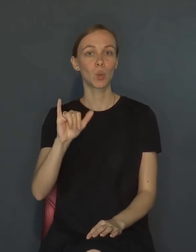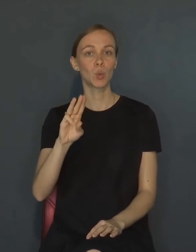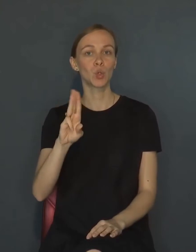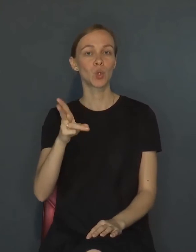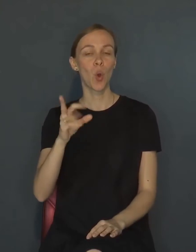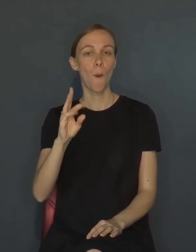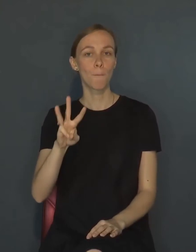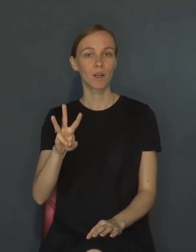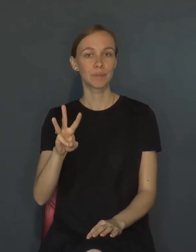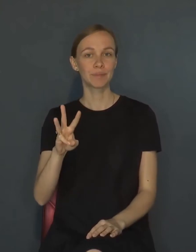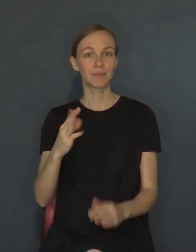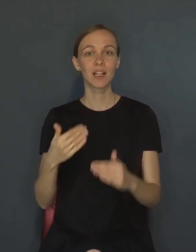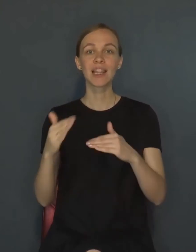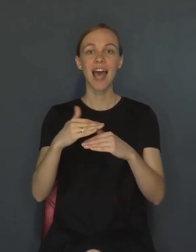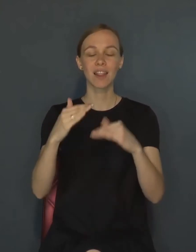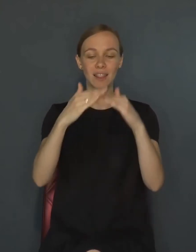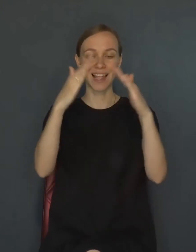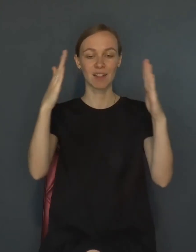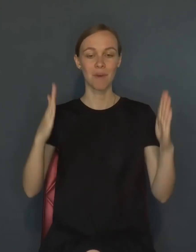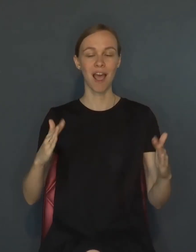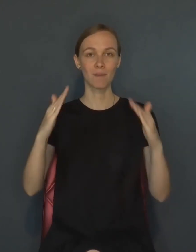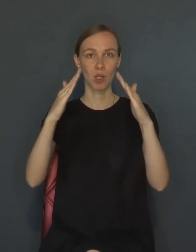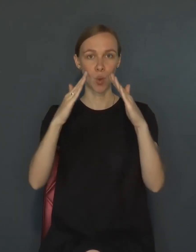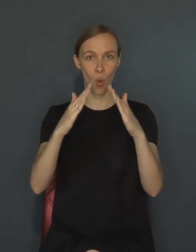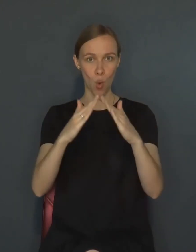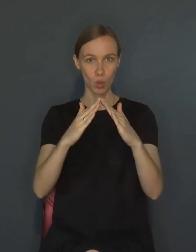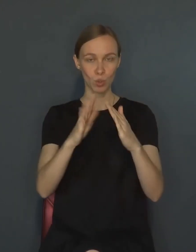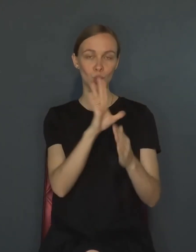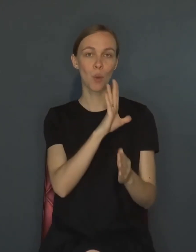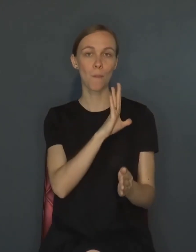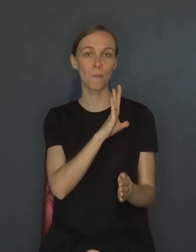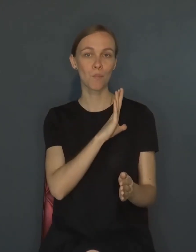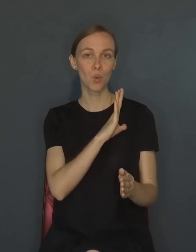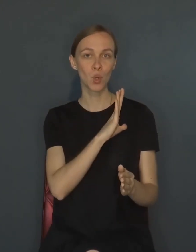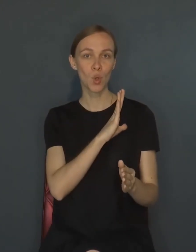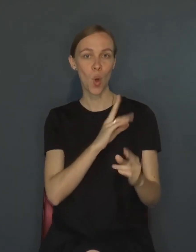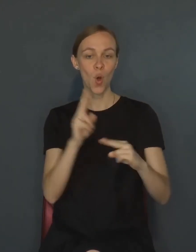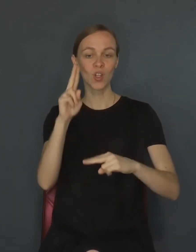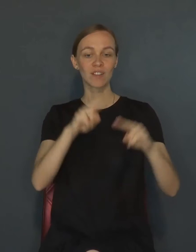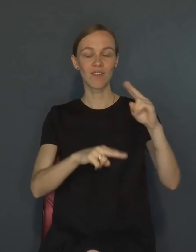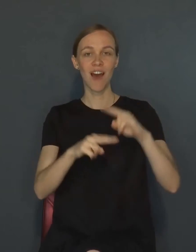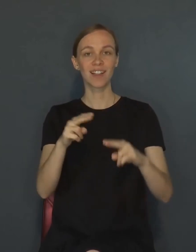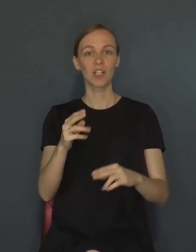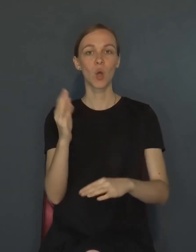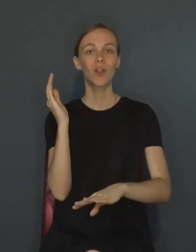над надбравним корпусом було зведено дерев'яну вежу,